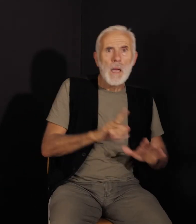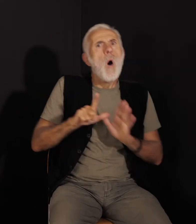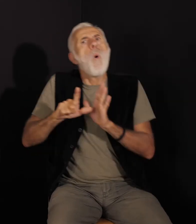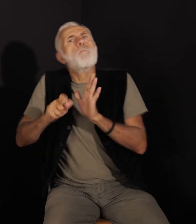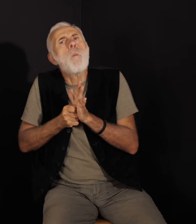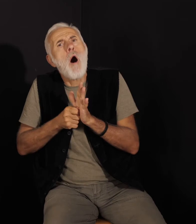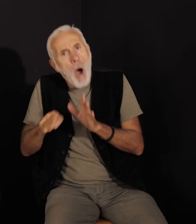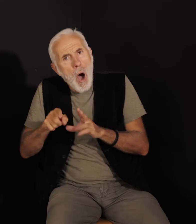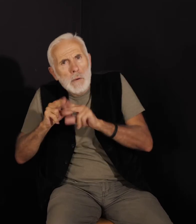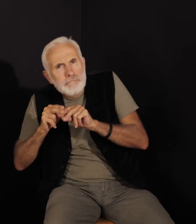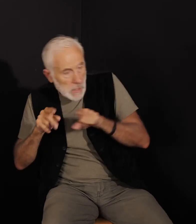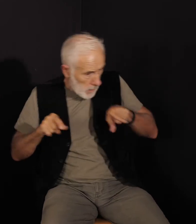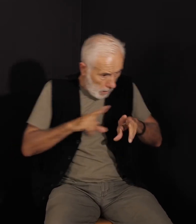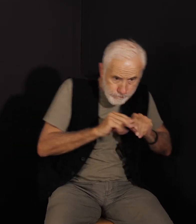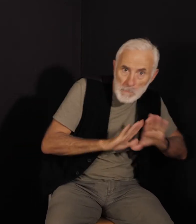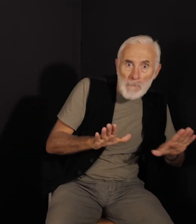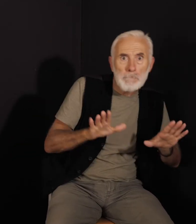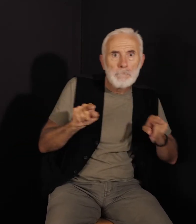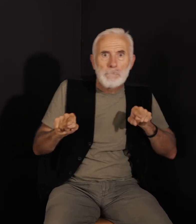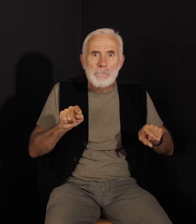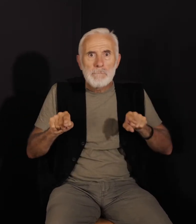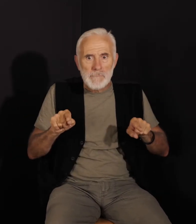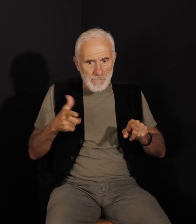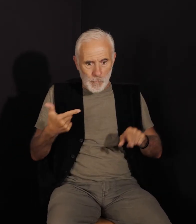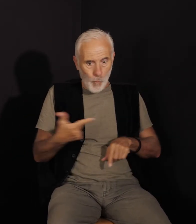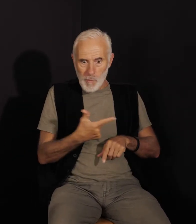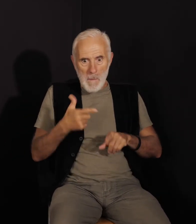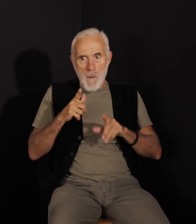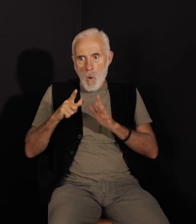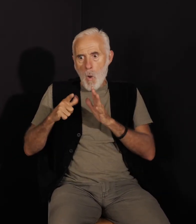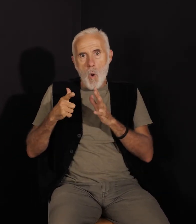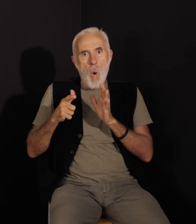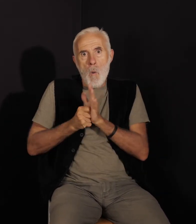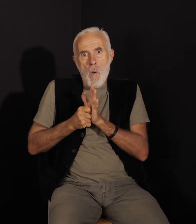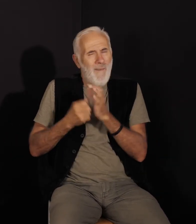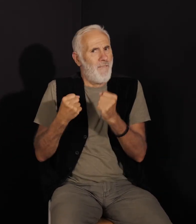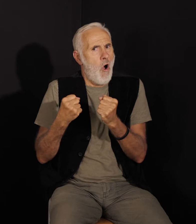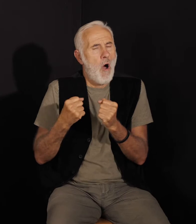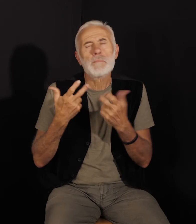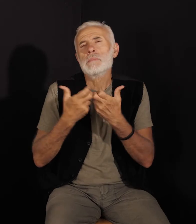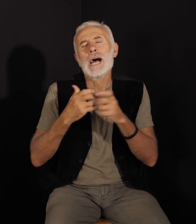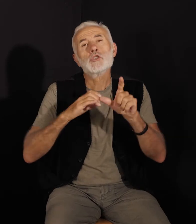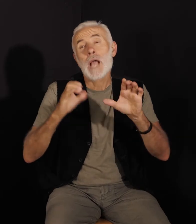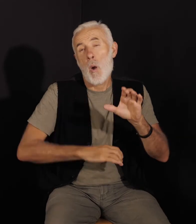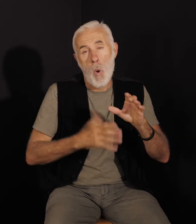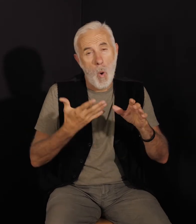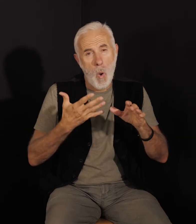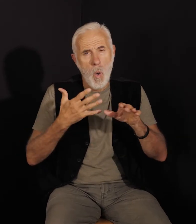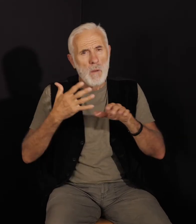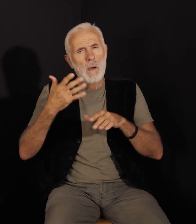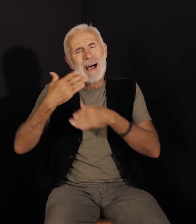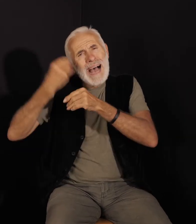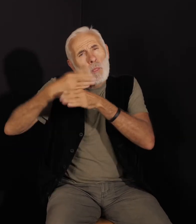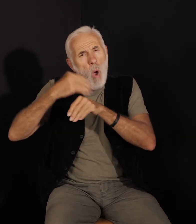mêmes moments forts de l'histoire des États-Unis, notamment à Chicago, quand il y a eu les émeutes avec les étudiants,